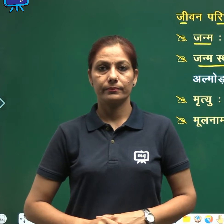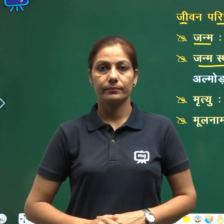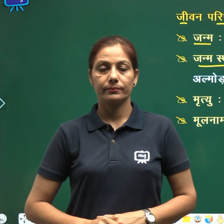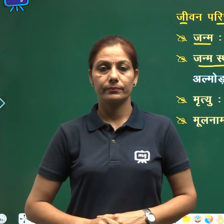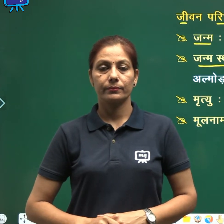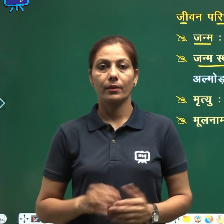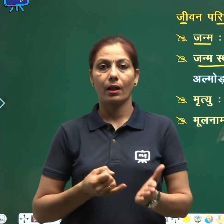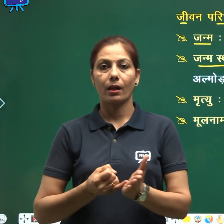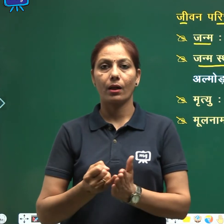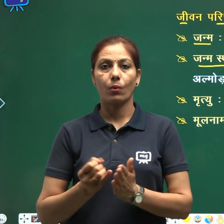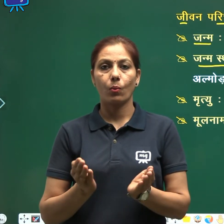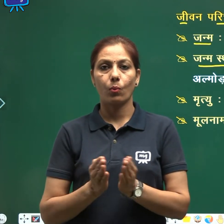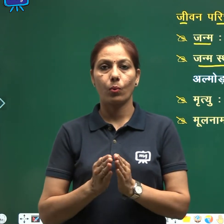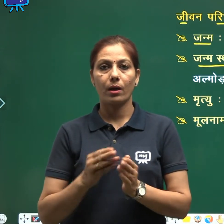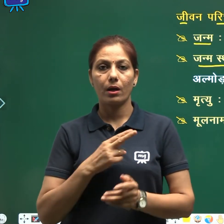कोसानी गांव है